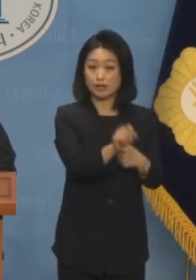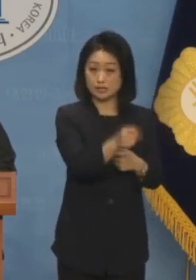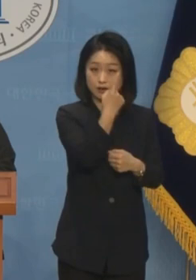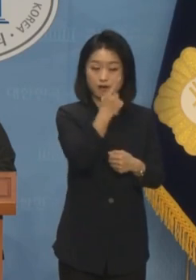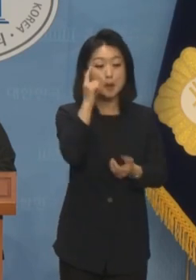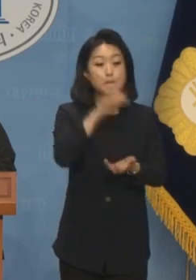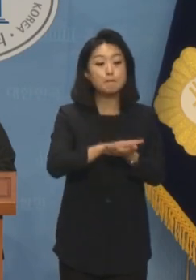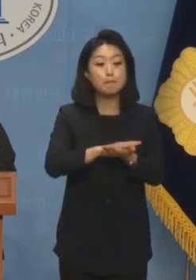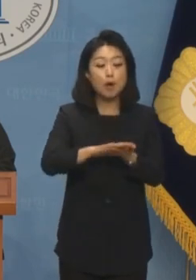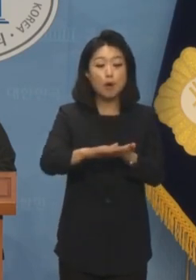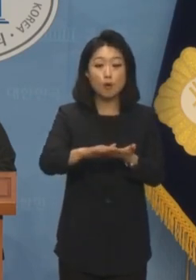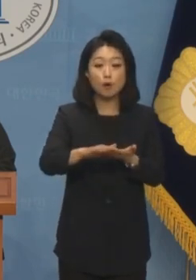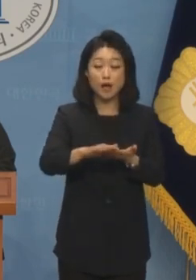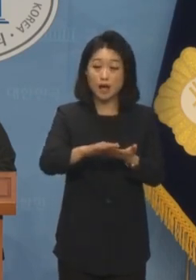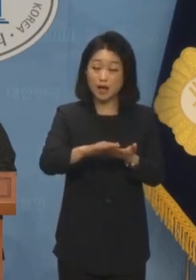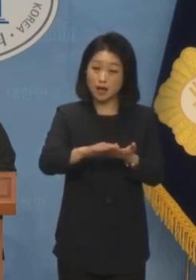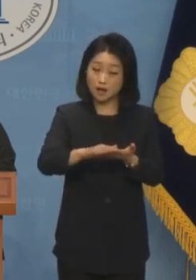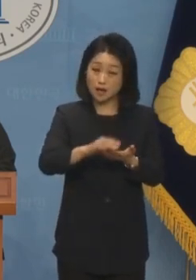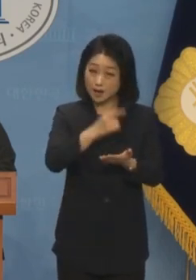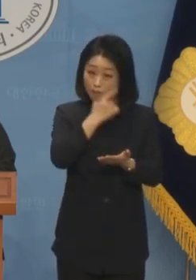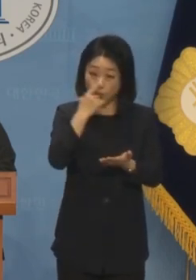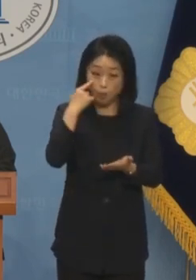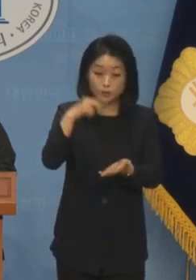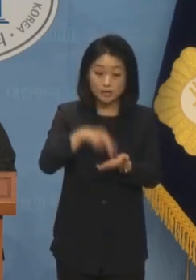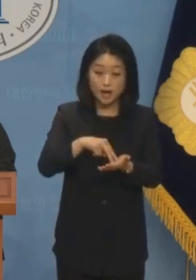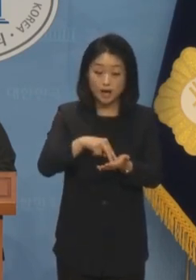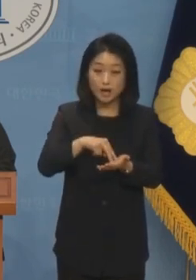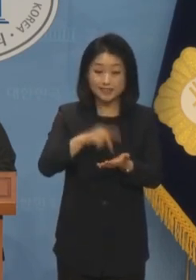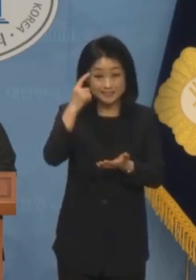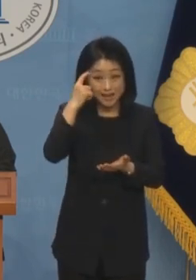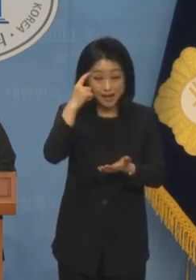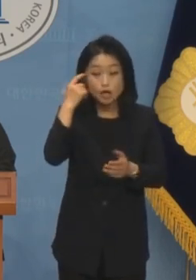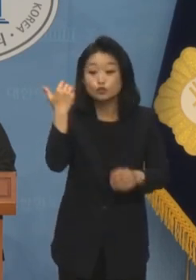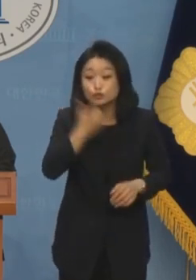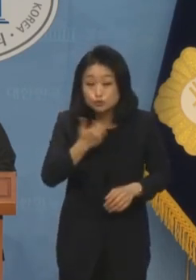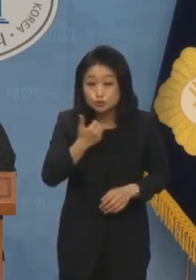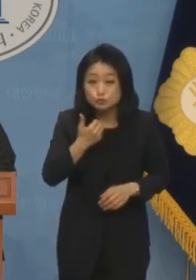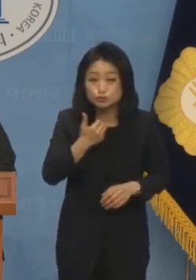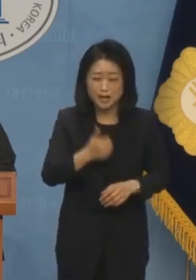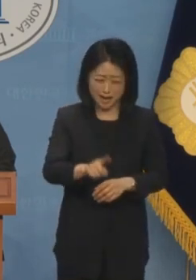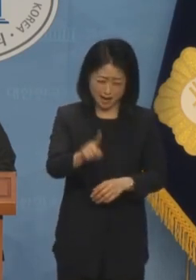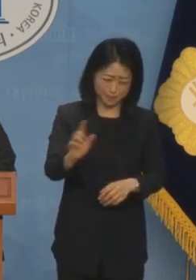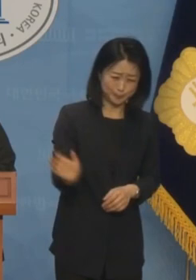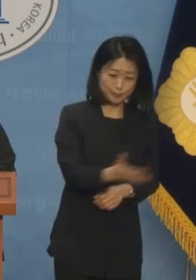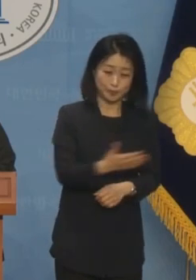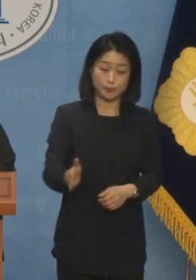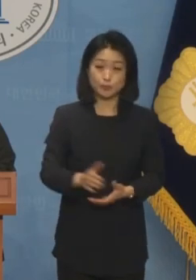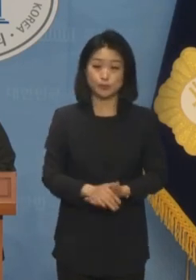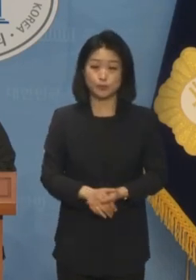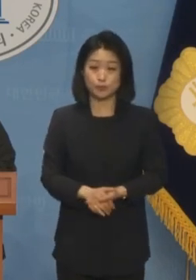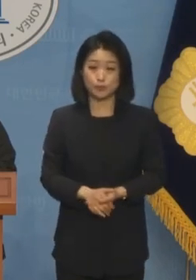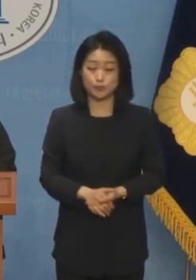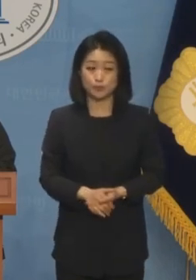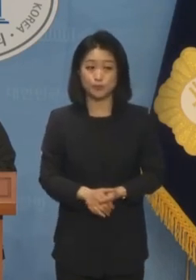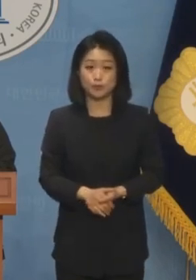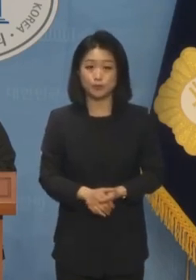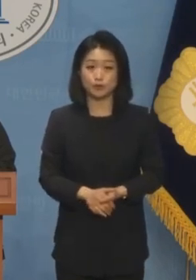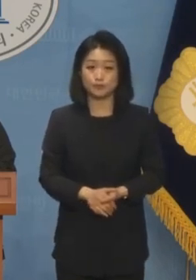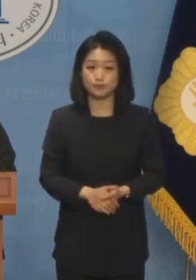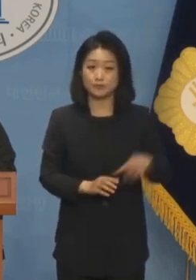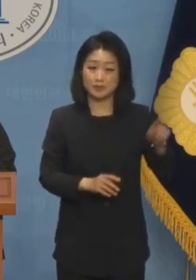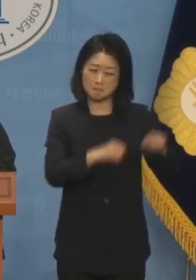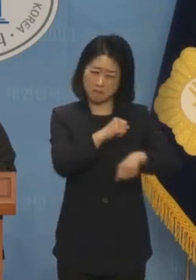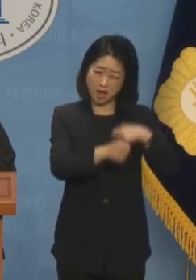진정한 평화가 보장되고 있다고 생각하는 국민은 단 한 사람도 없습니다.